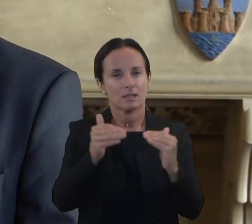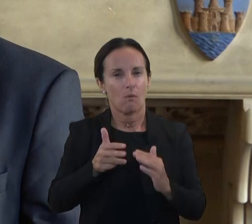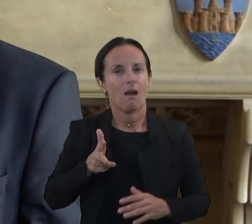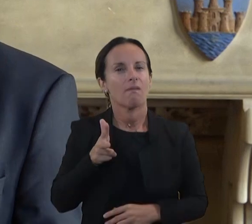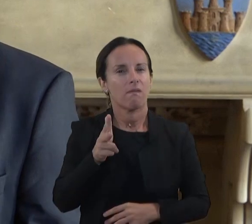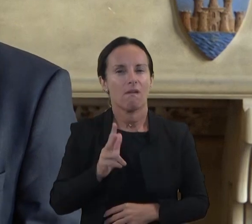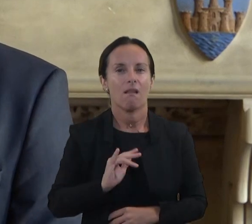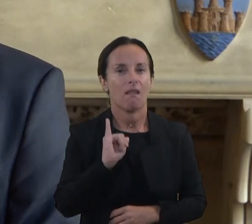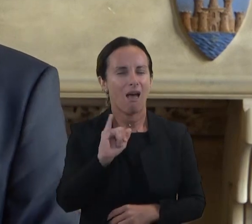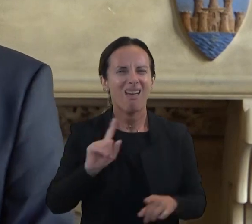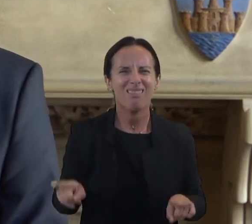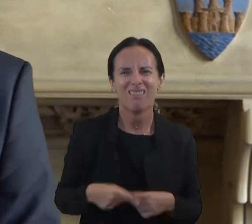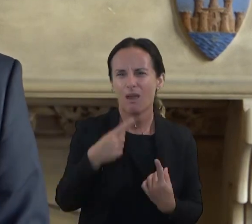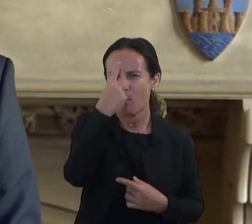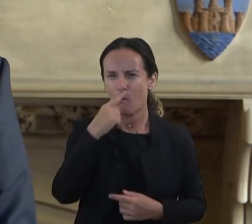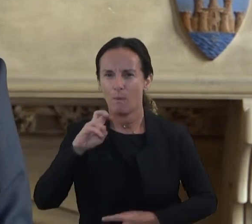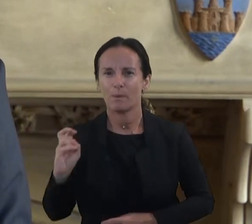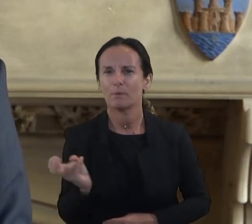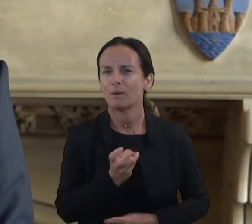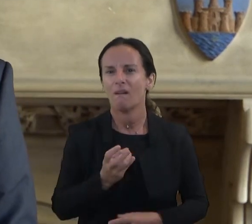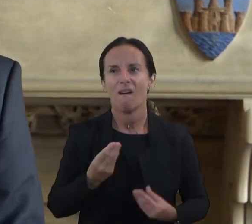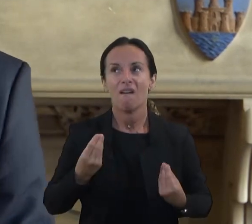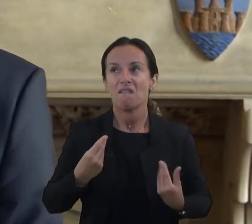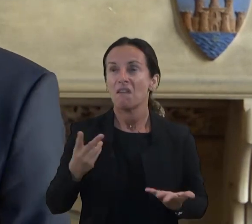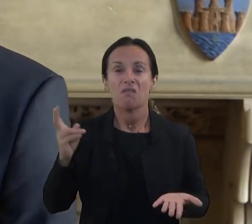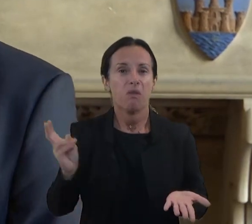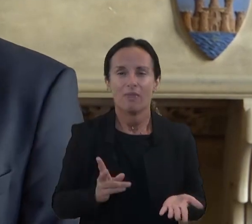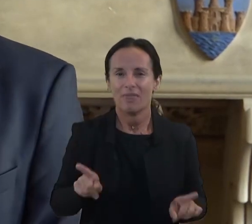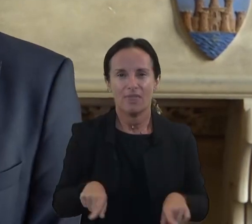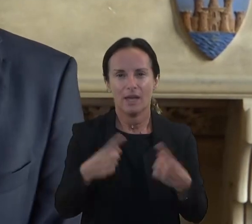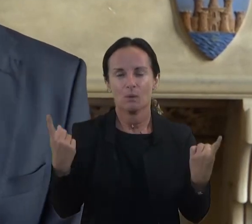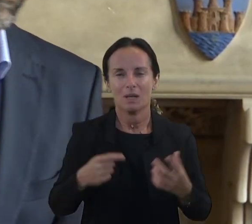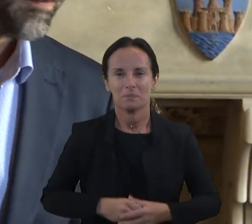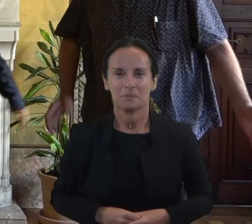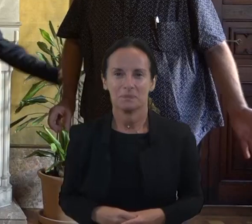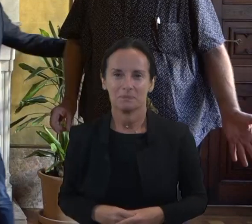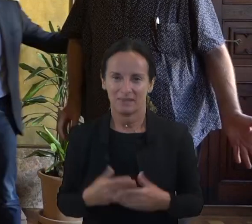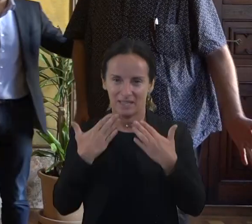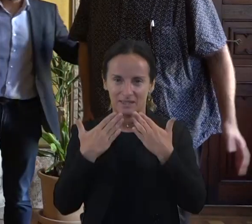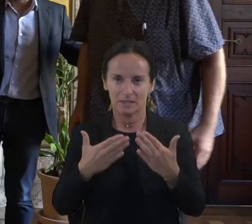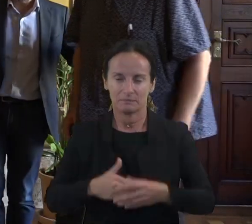oportunidades, seamos como seamos y vengamos de donde vengamos. Gracias.